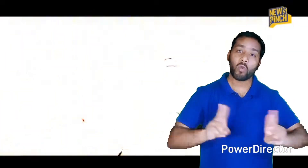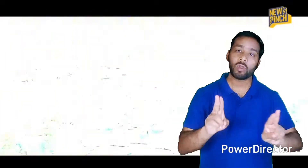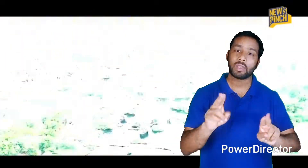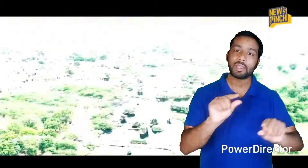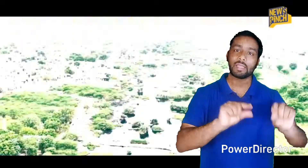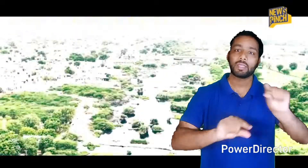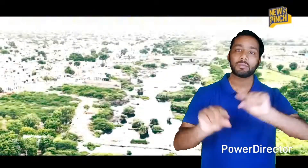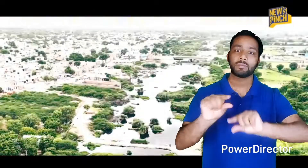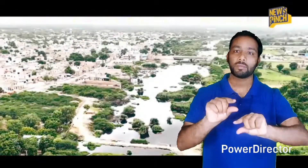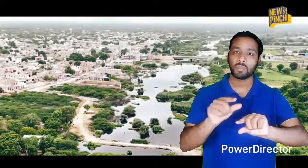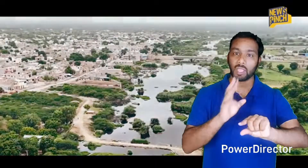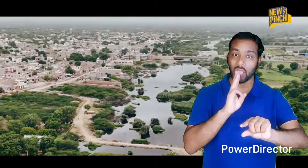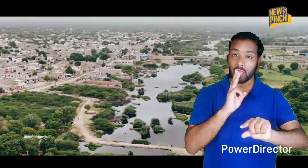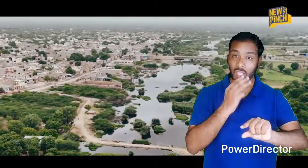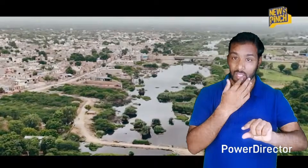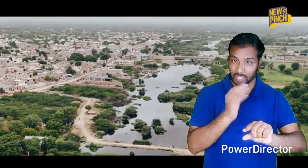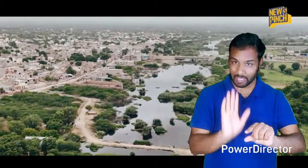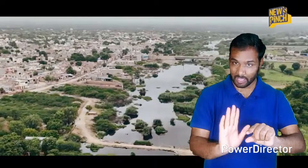जाता है।